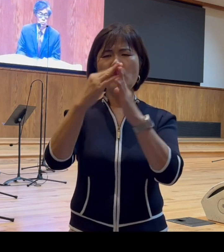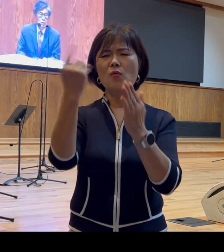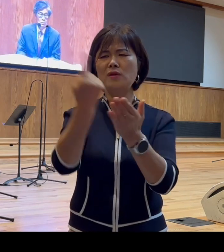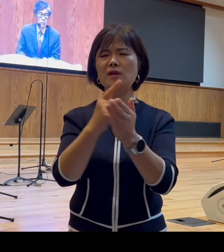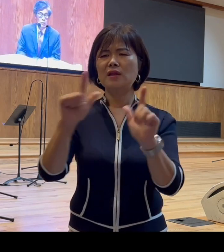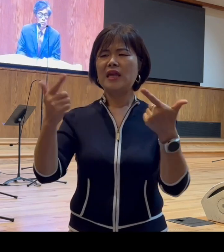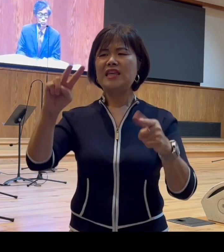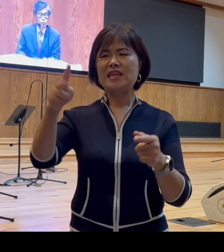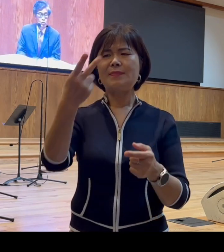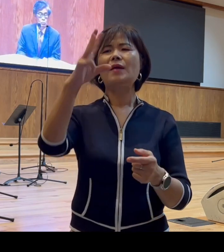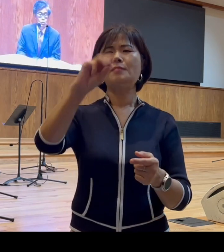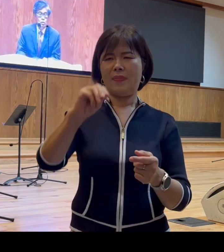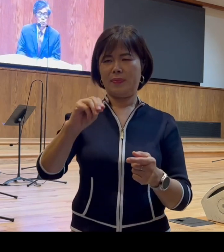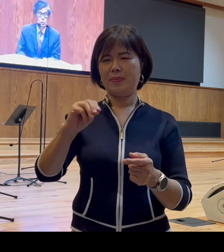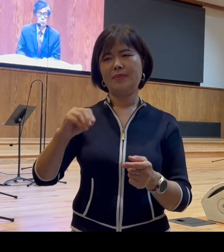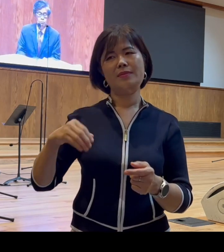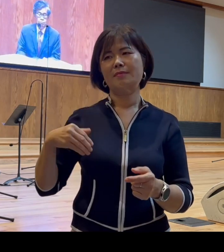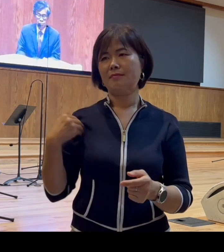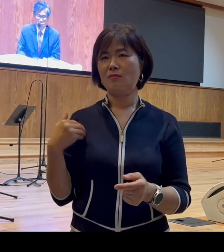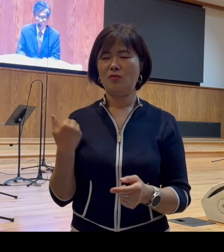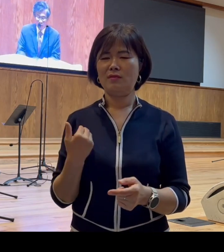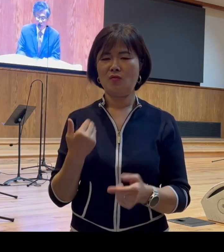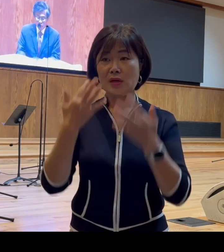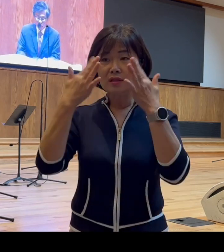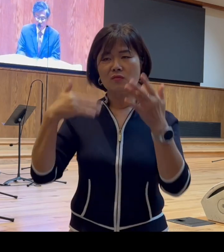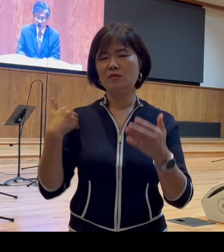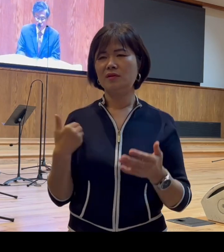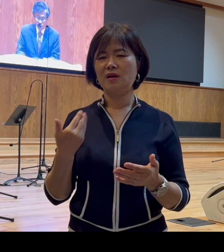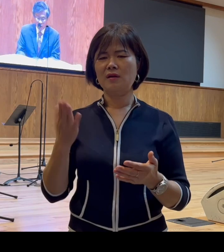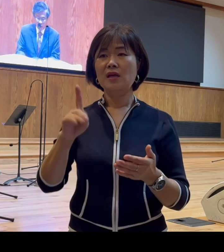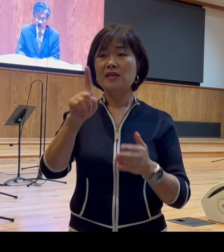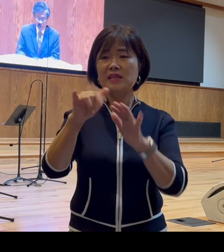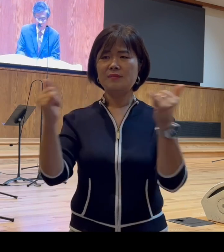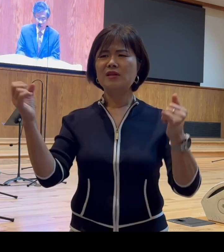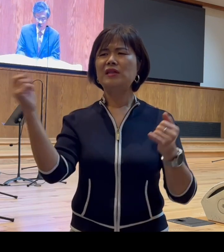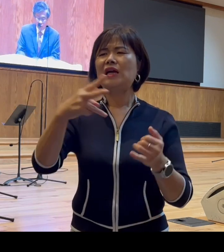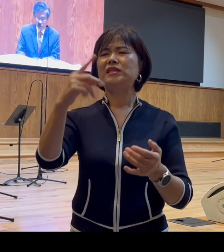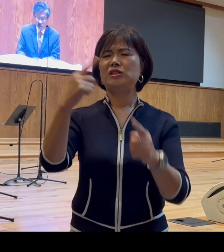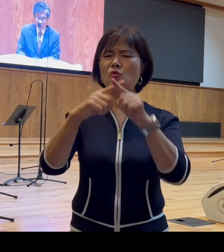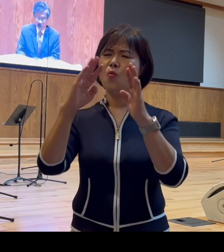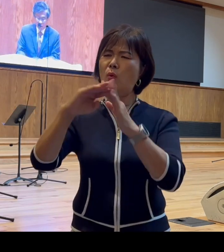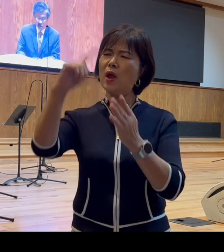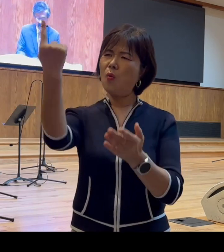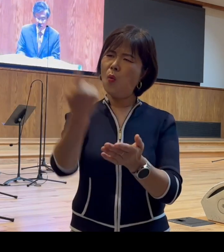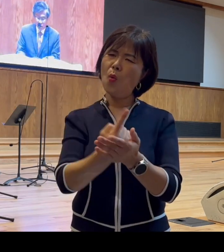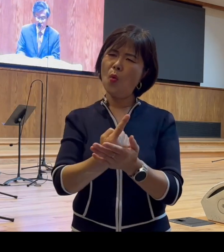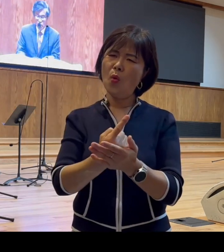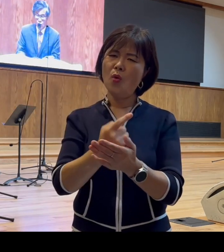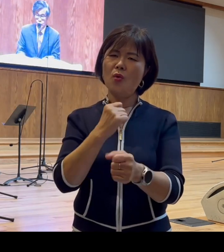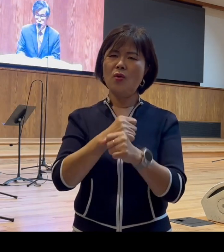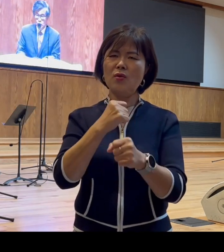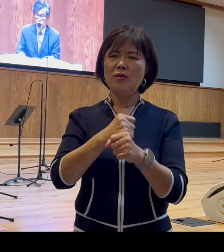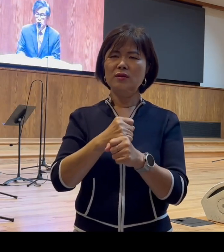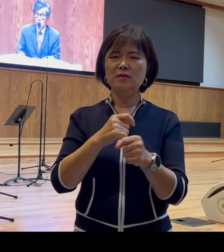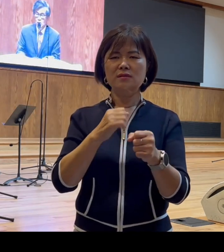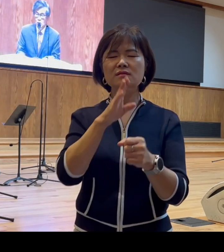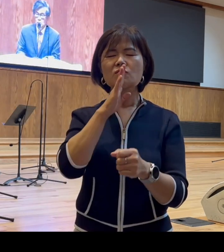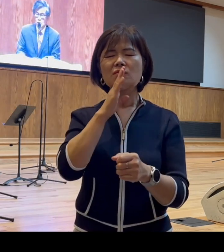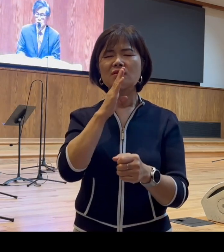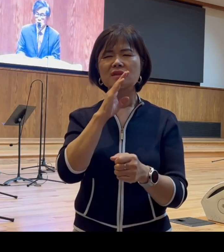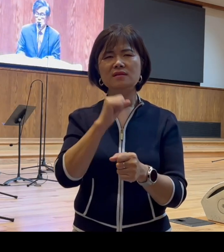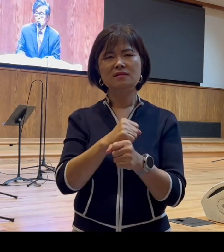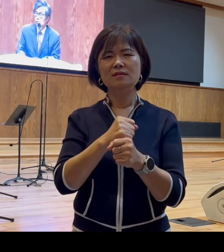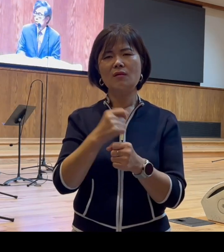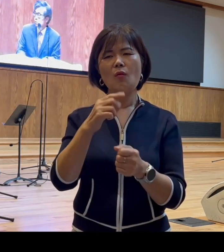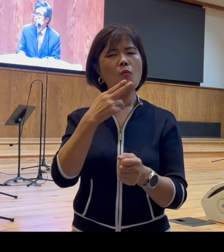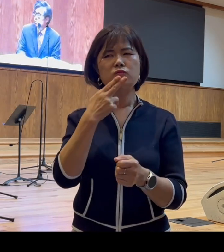본 일이 있습니다. 근데 이제 문제는 뭐냐 하면 이분들이 다시 교회에 복귀할 가능성이 거의 없어 보인다는 데